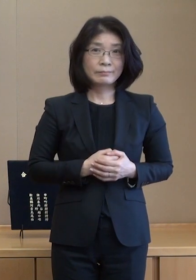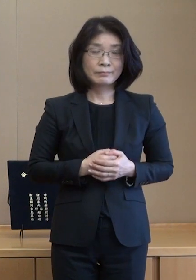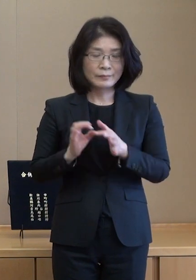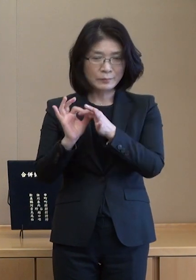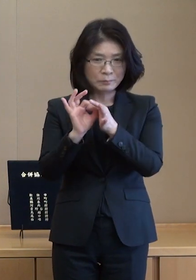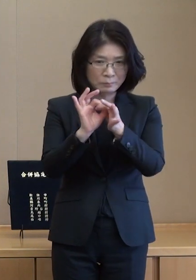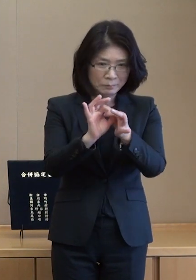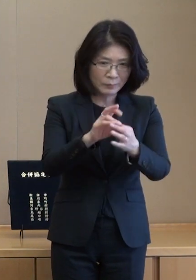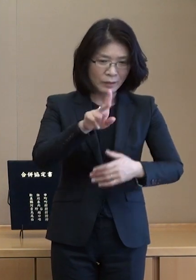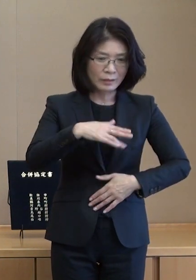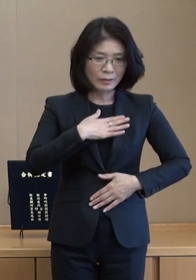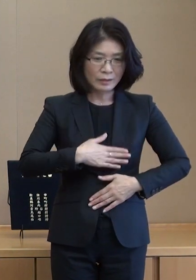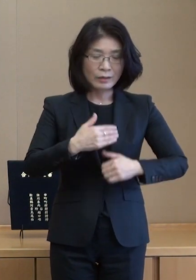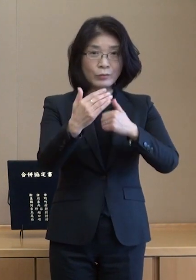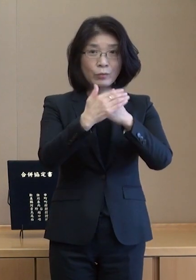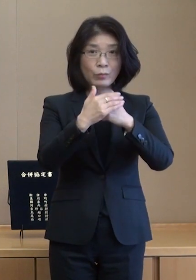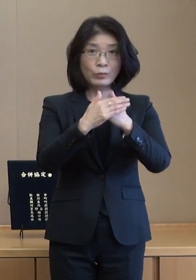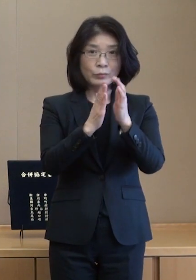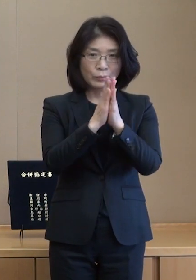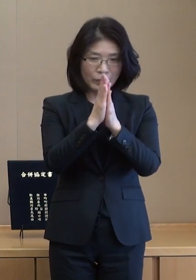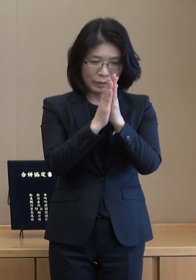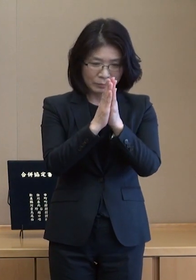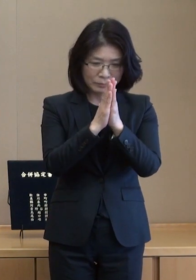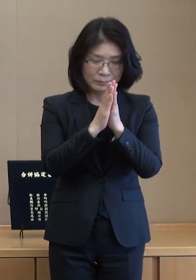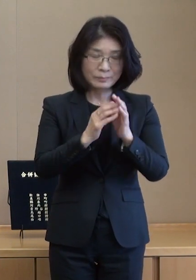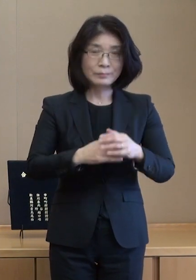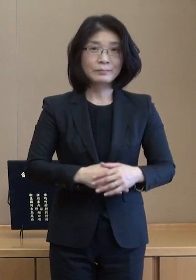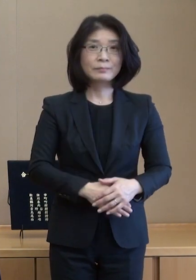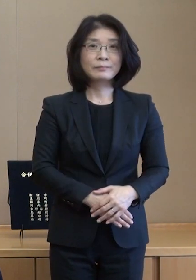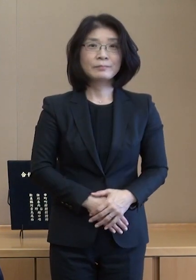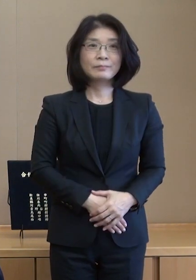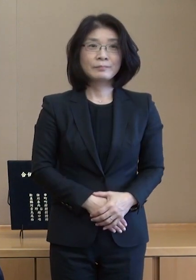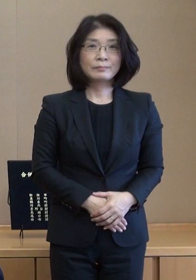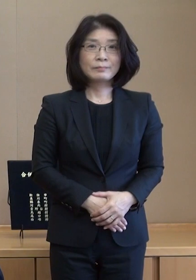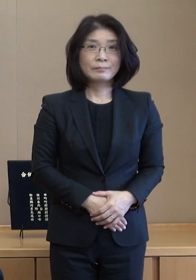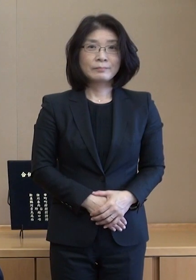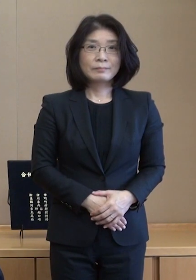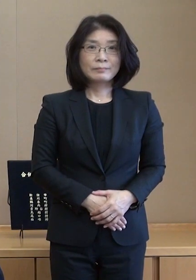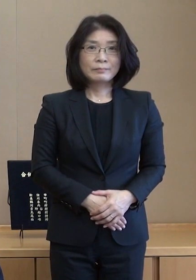一月の御理解と御協力をお願いをいたします